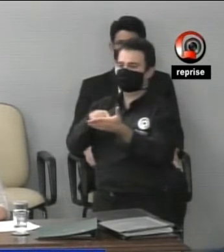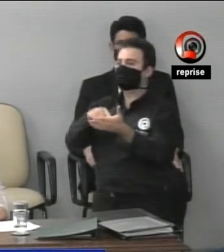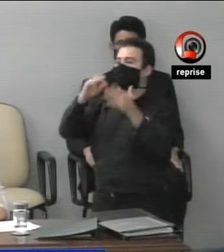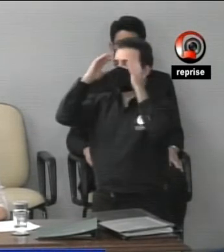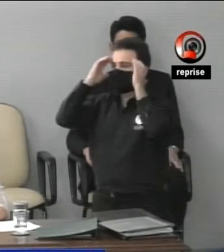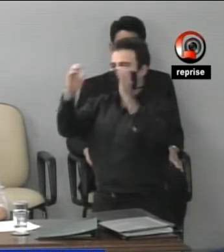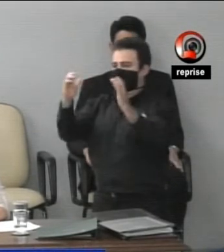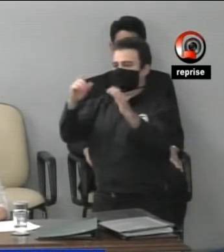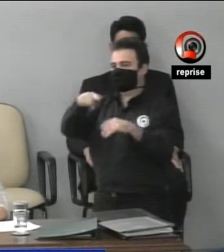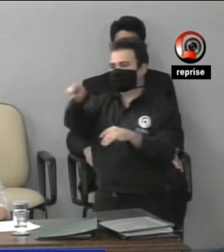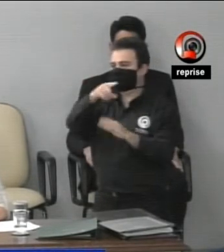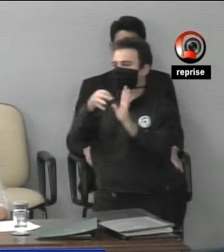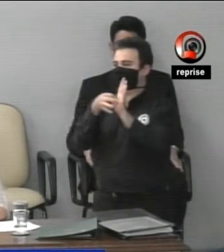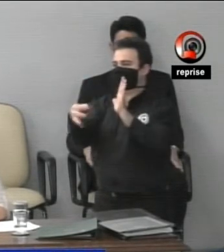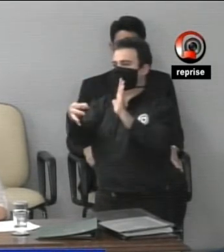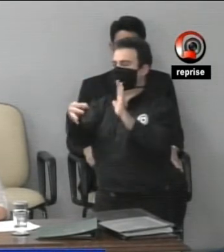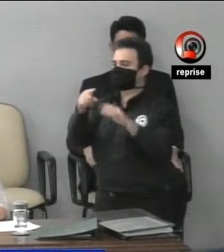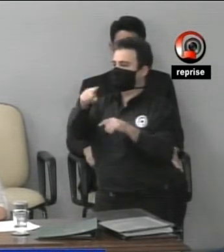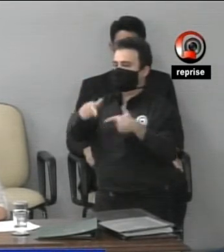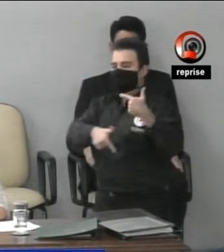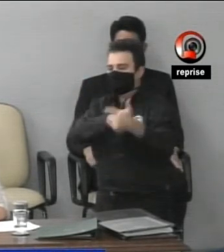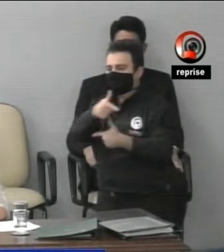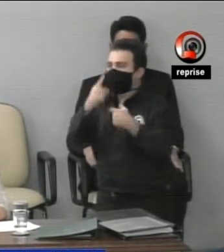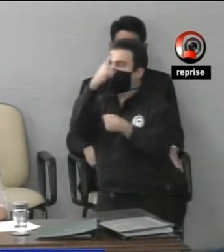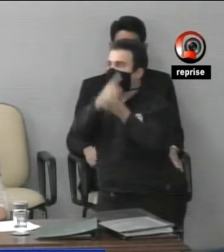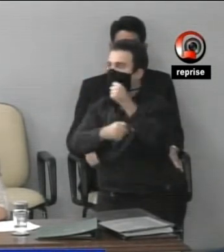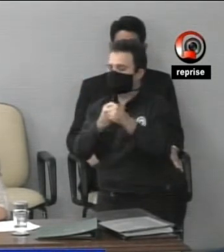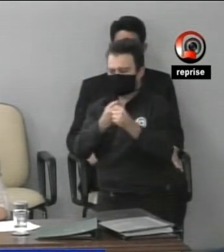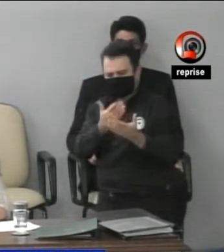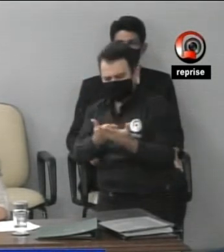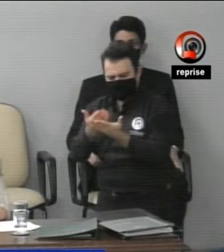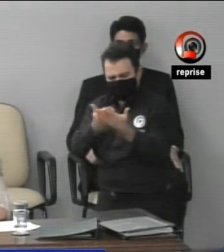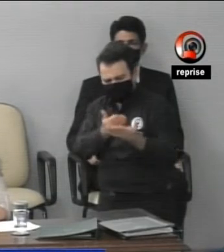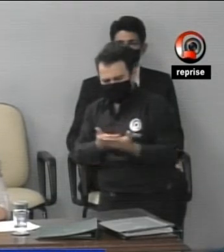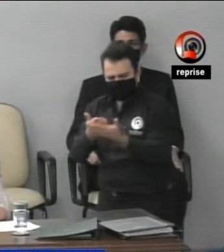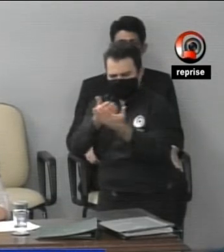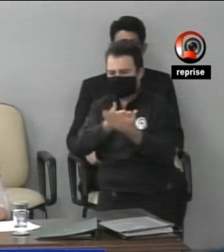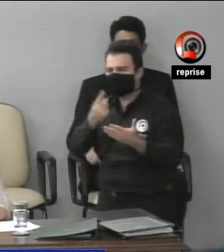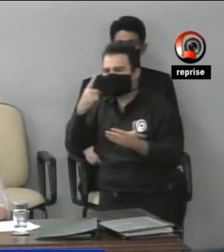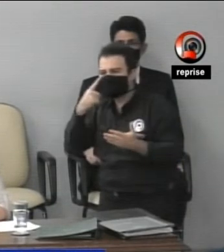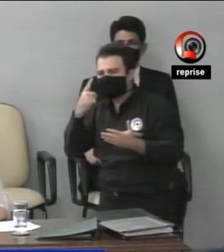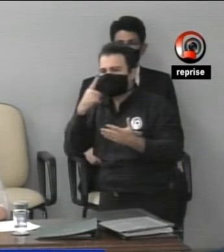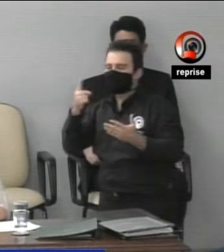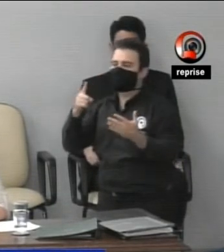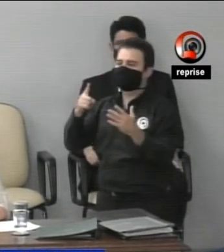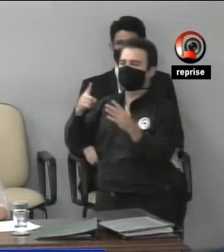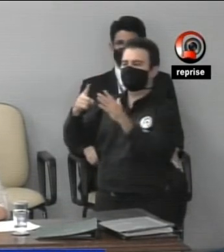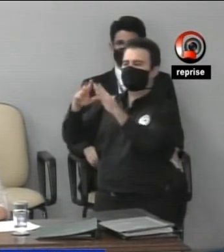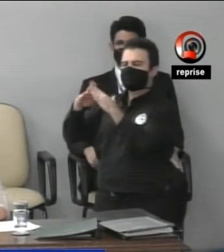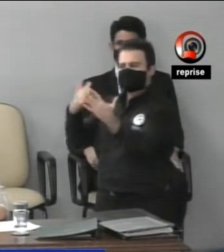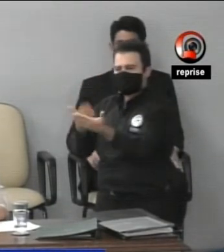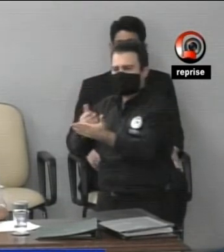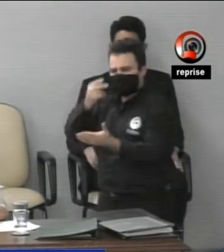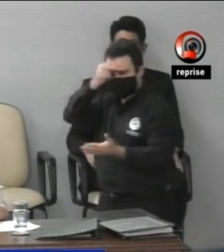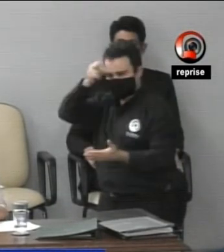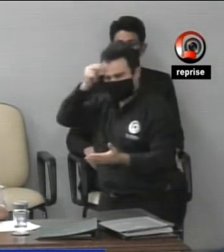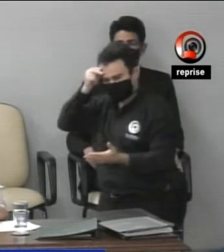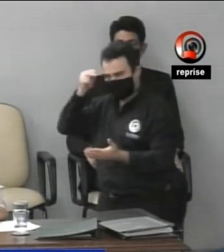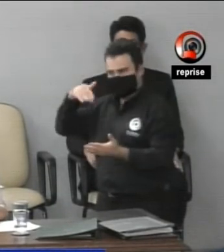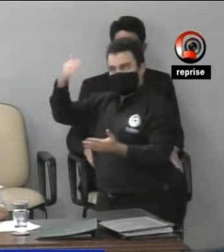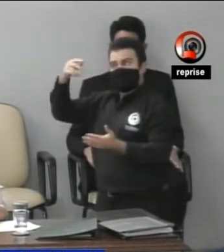que trabalhou praticamente 1 ano, estudando todo o comportamento da rede municipal para poder fazer essa